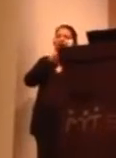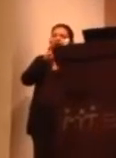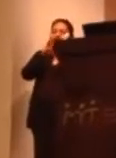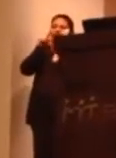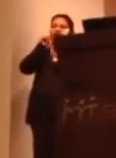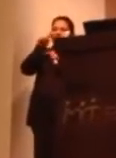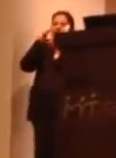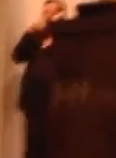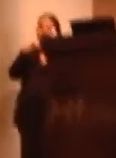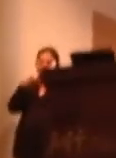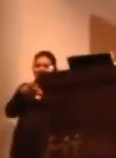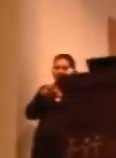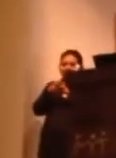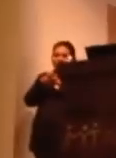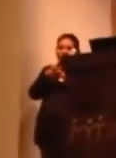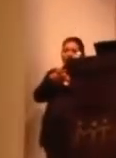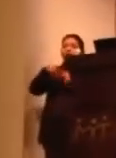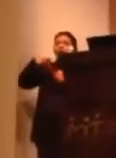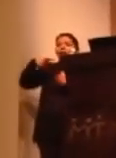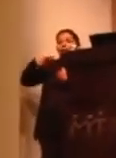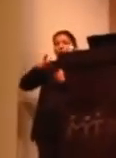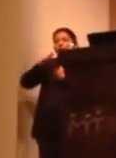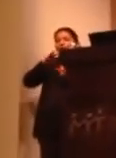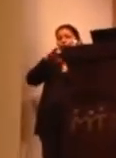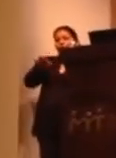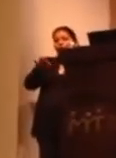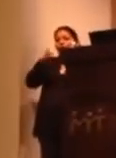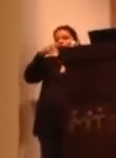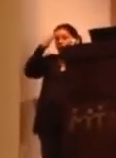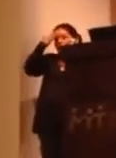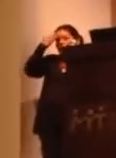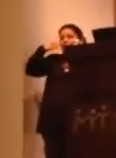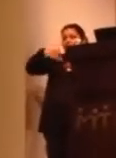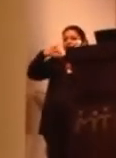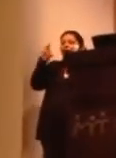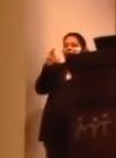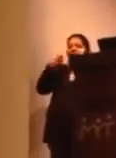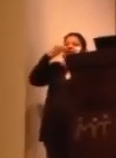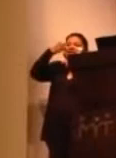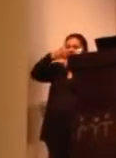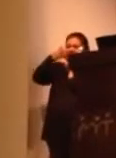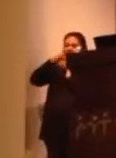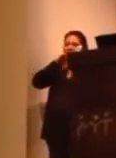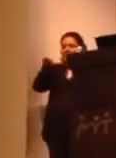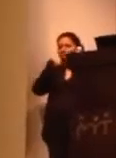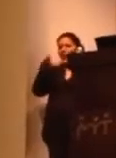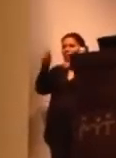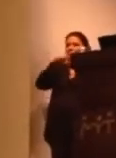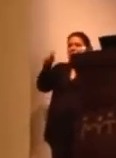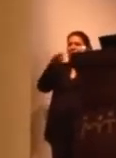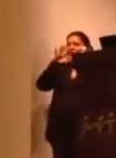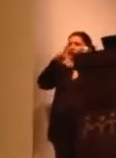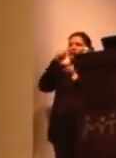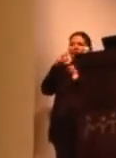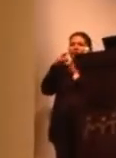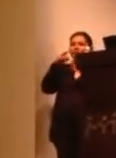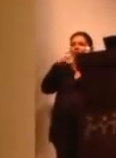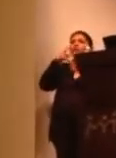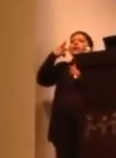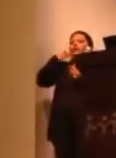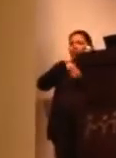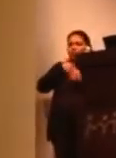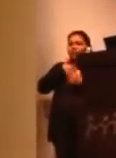alteraciones. De tal manera que yo ya voy a saber particularmente qué trabajar y no voy a estar volando. Yo sí lo